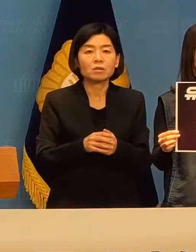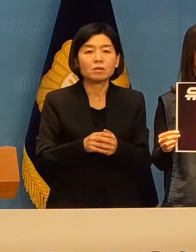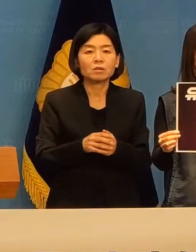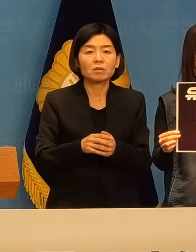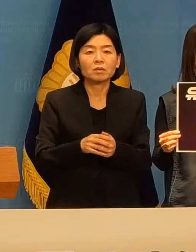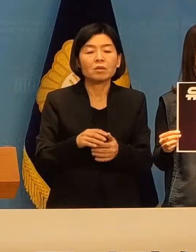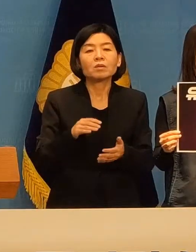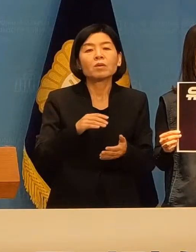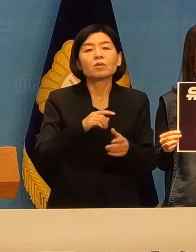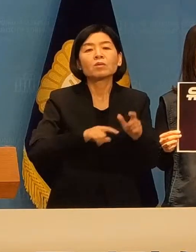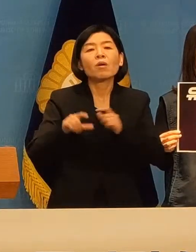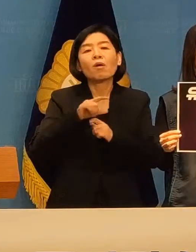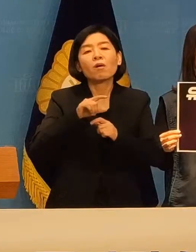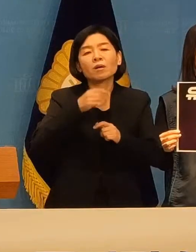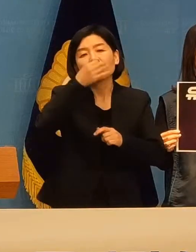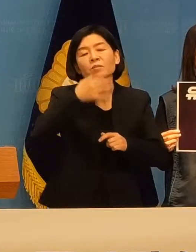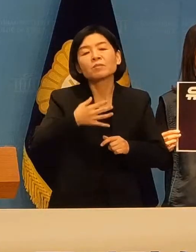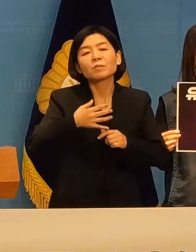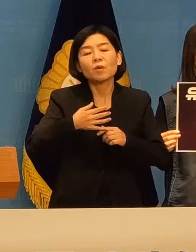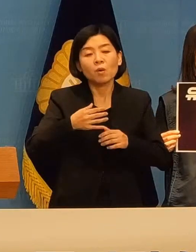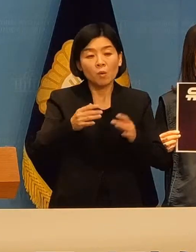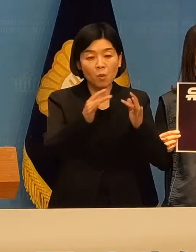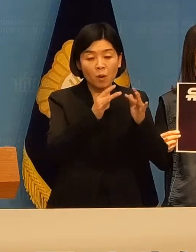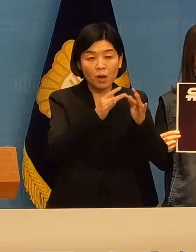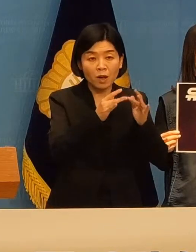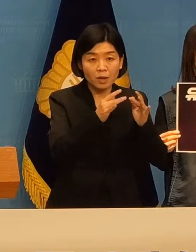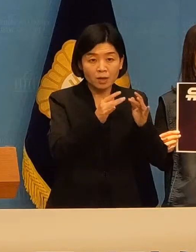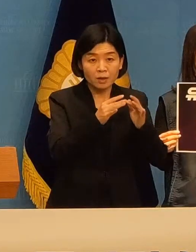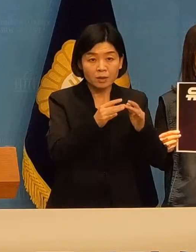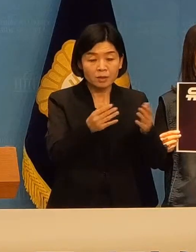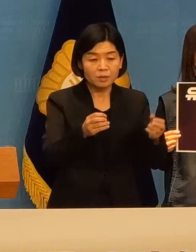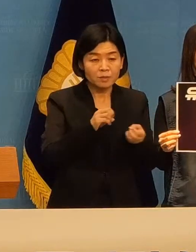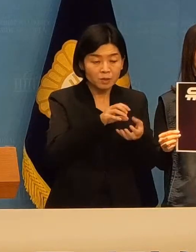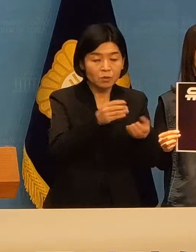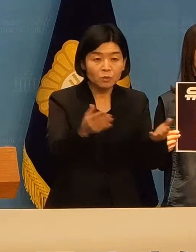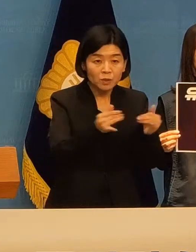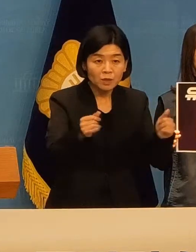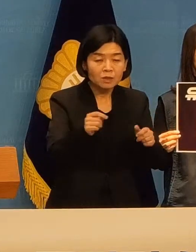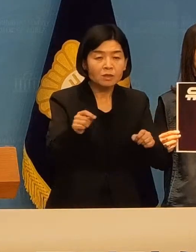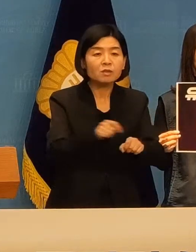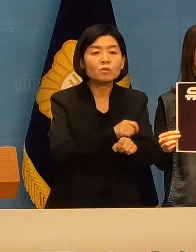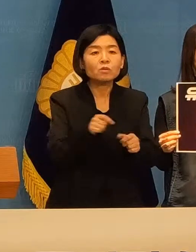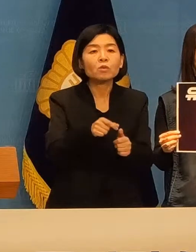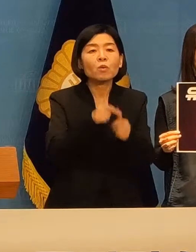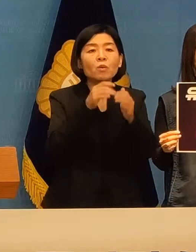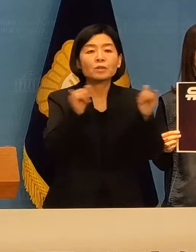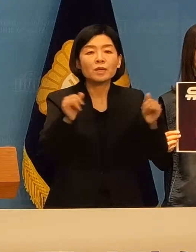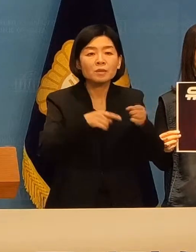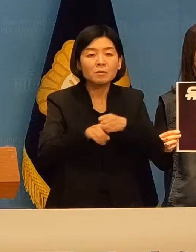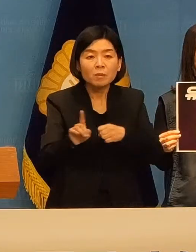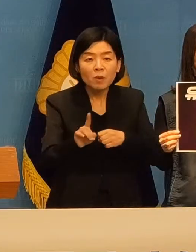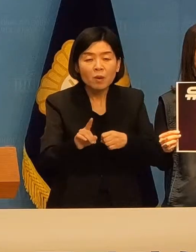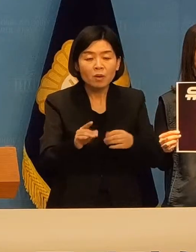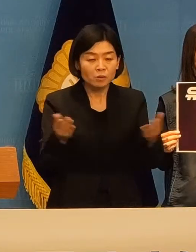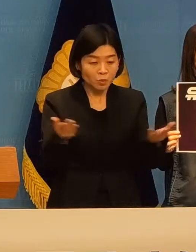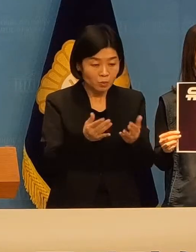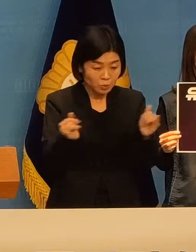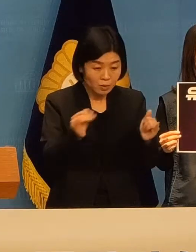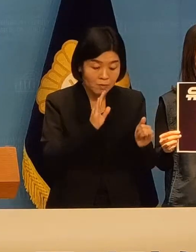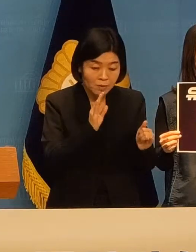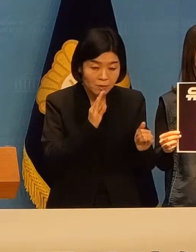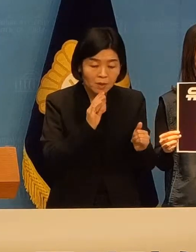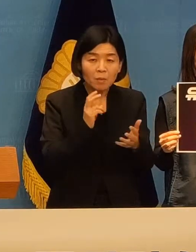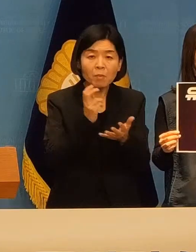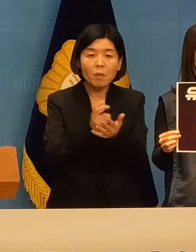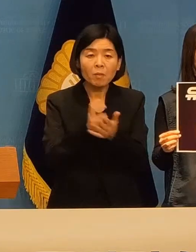되었습니다. 온라인 배송 노동자가 특수고용 노동자라고 소개한 바 있습니다. 이는 곧 실질적 노동자이지만 아무런 법적 보호를 받지 못한다는